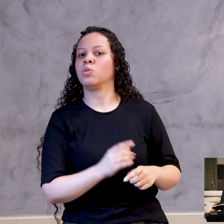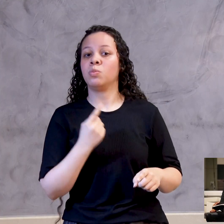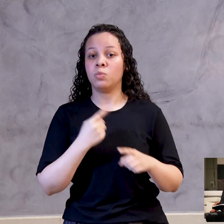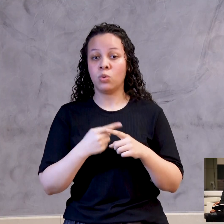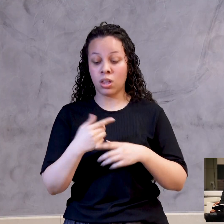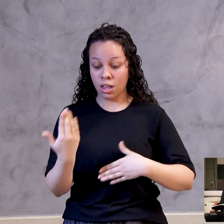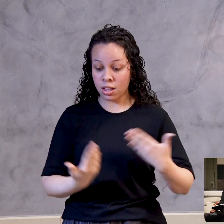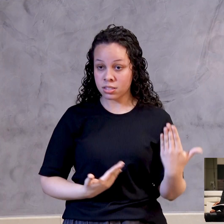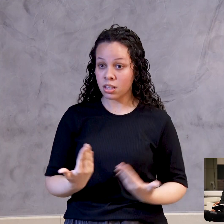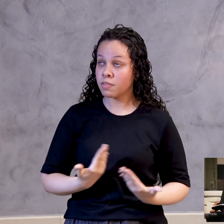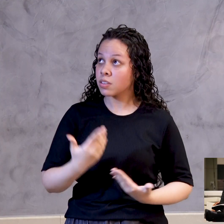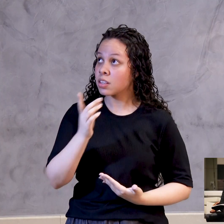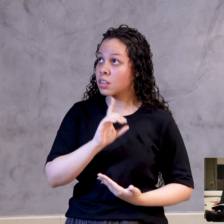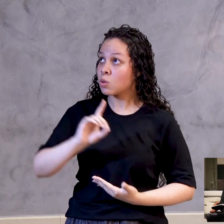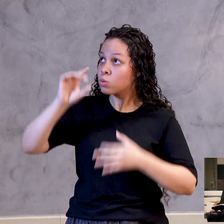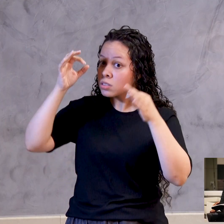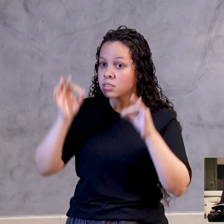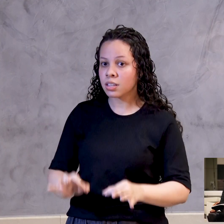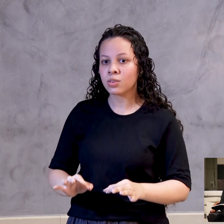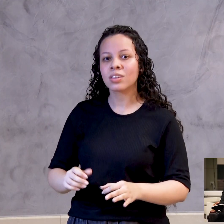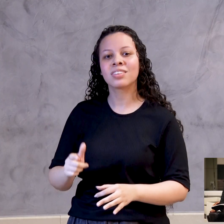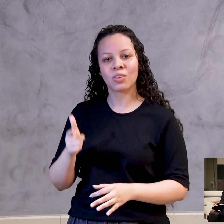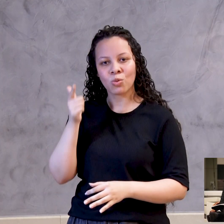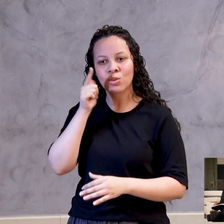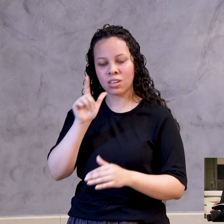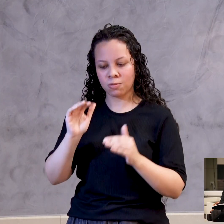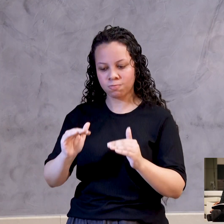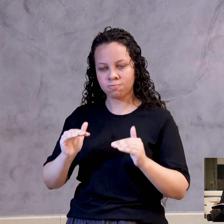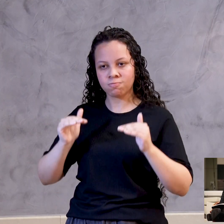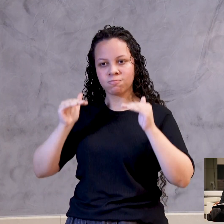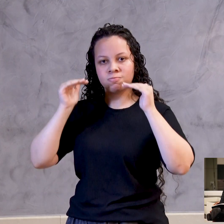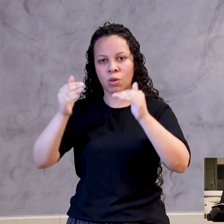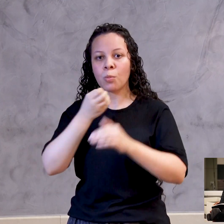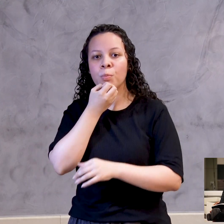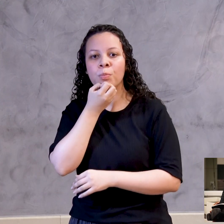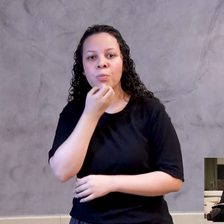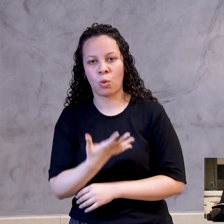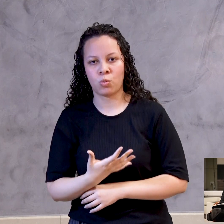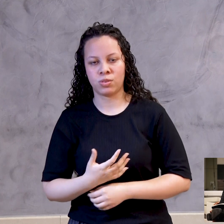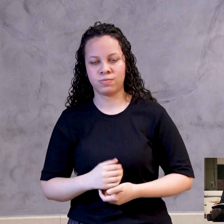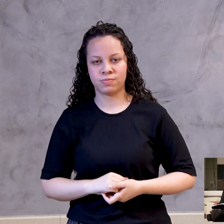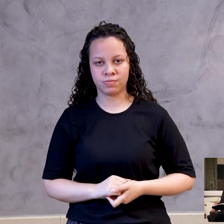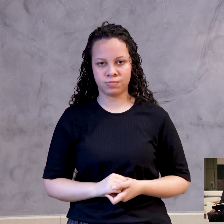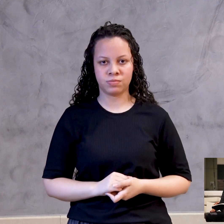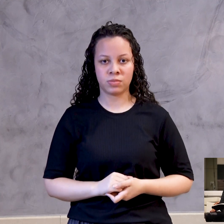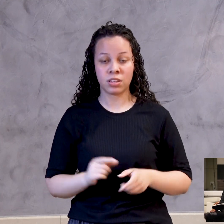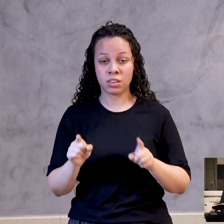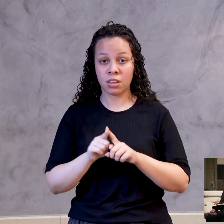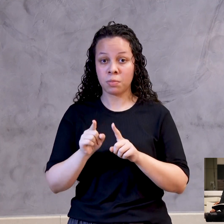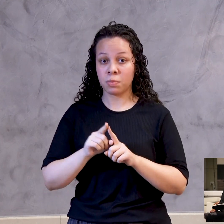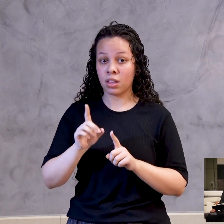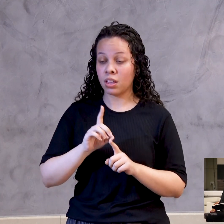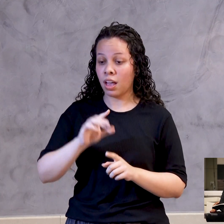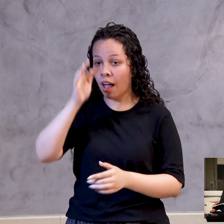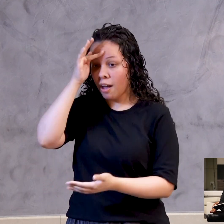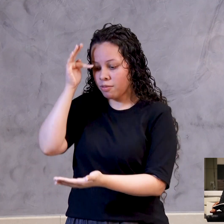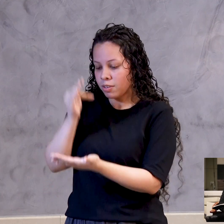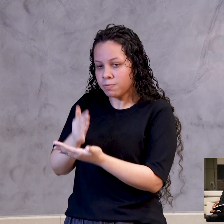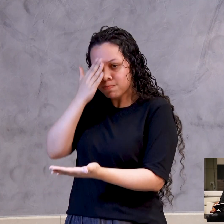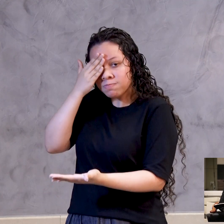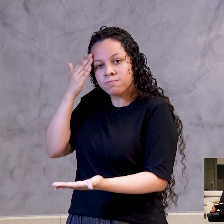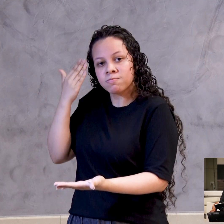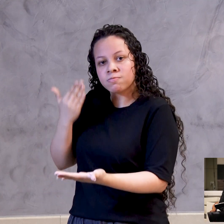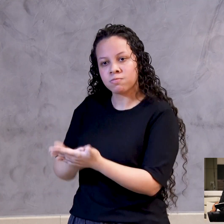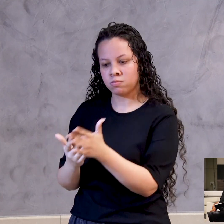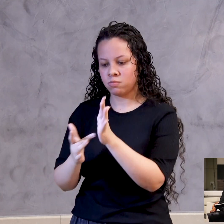como diácono adquirirão para si uma posição, uma boa posição e muita confiança na fé em Cristo